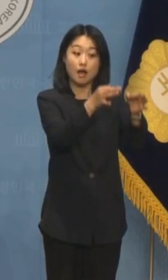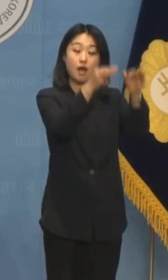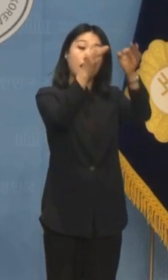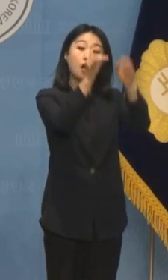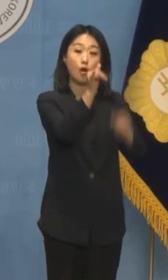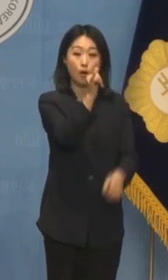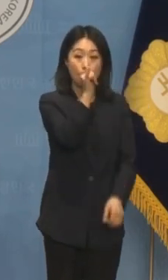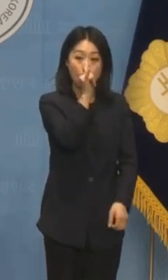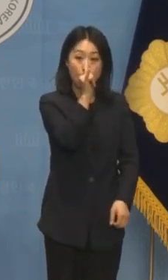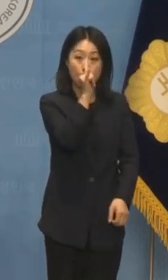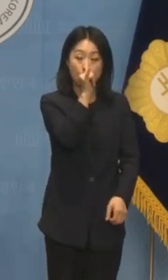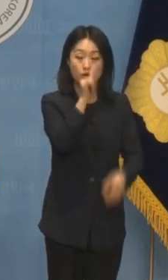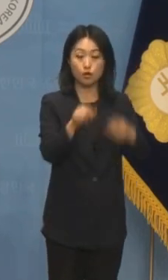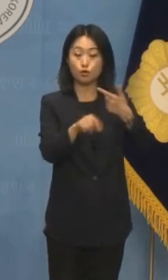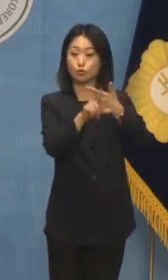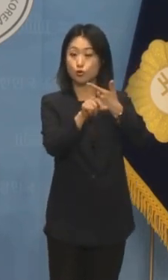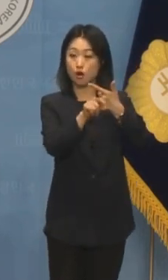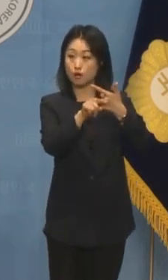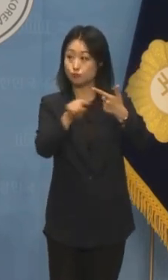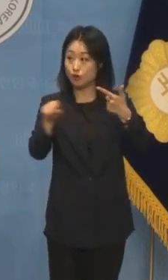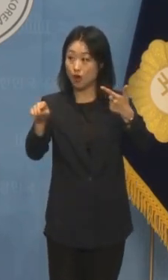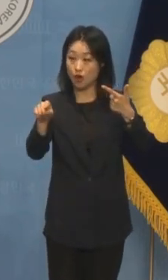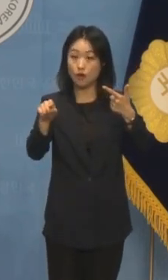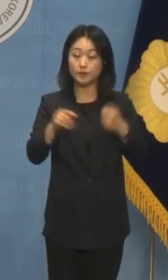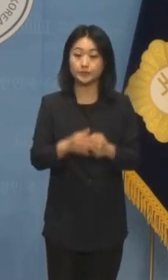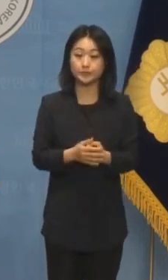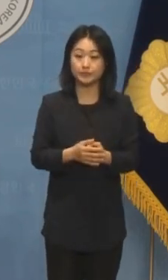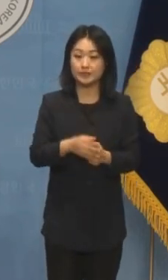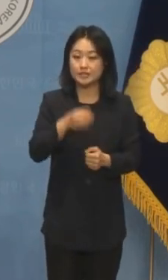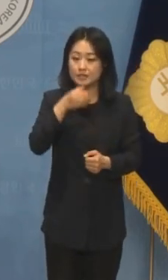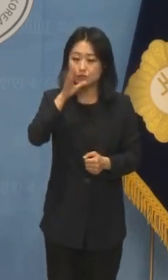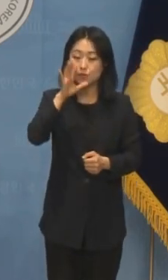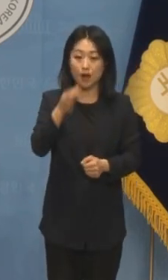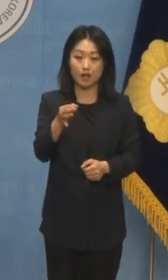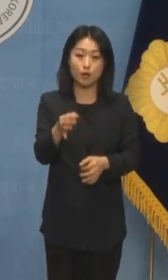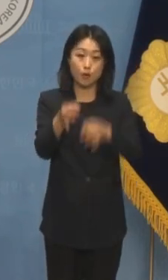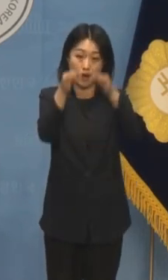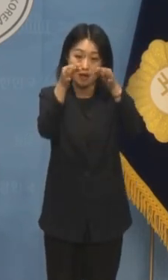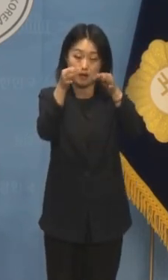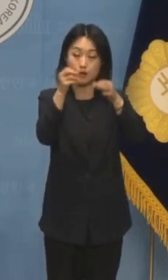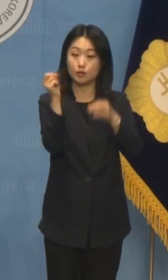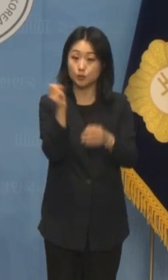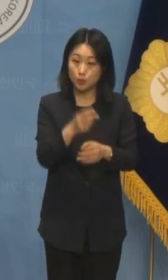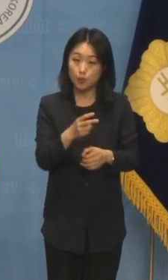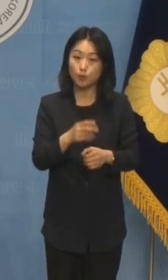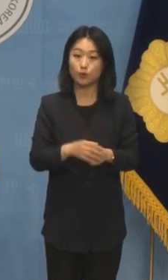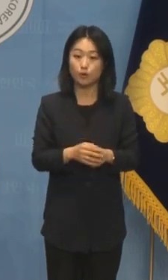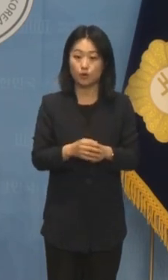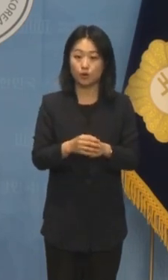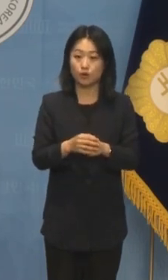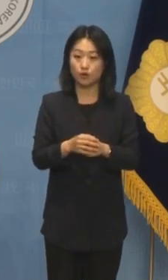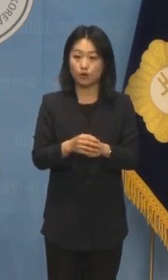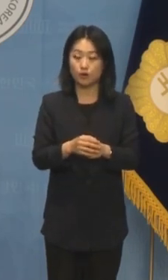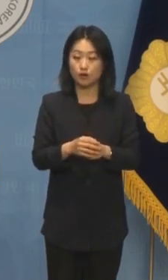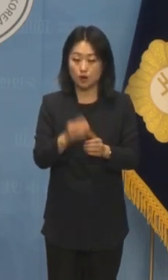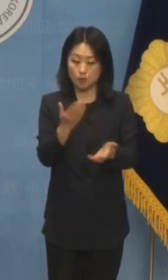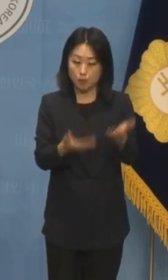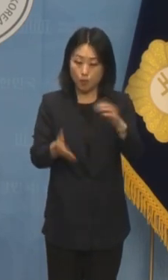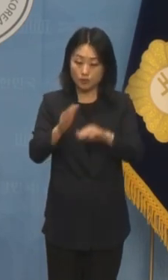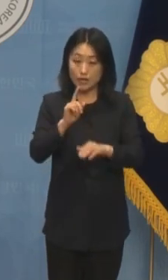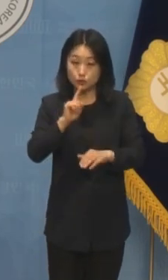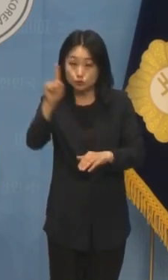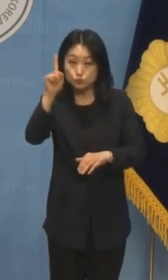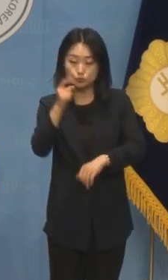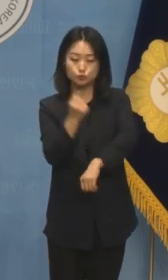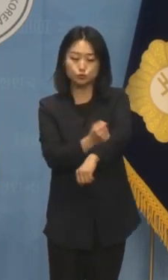있습니다. 6월부터 가공식품, 음료 가격도 오르고 내달부터 포장 주문에도 수수료가